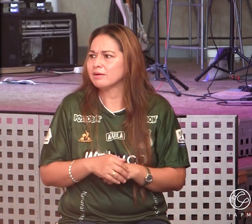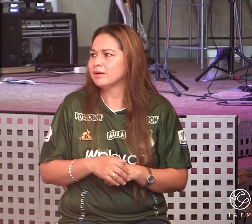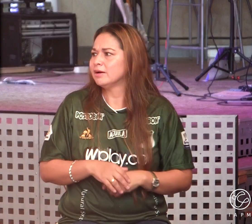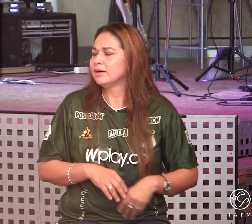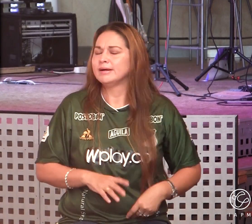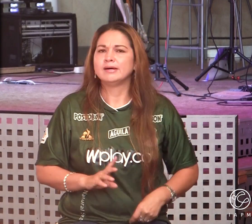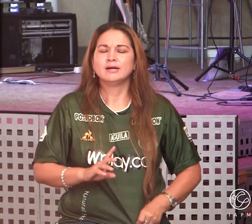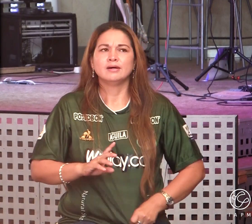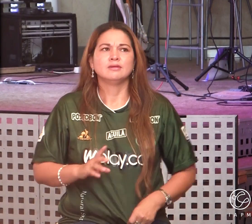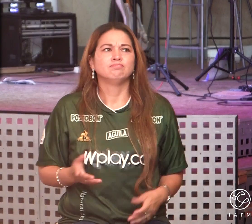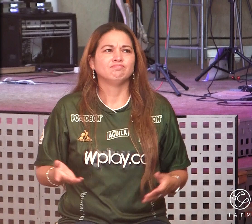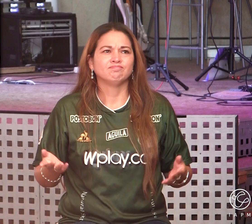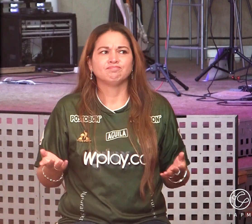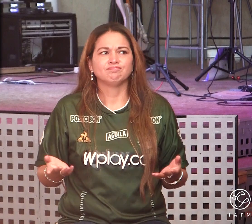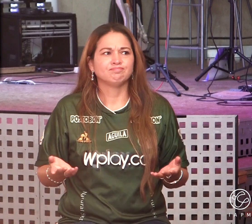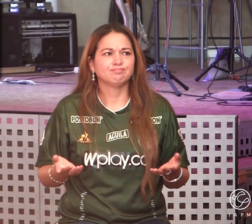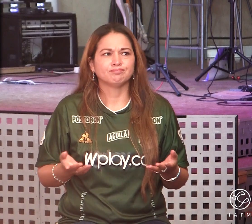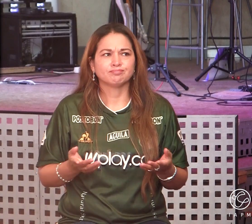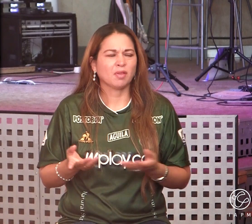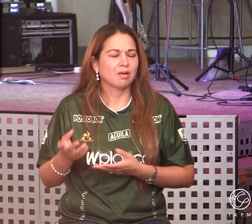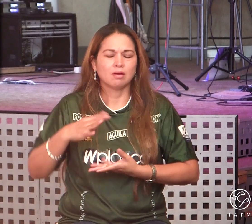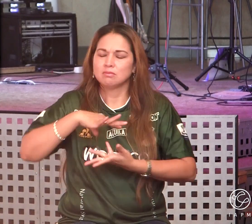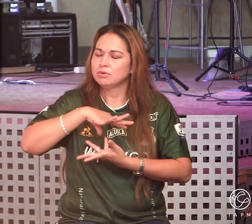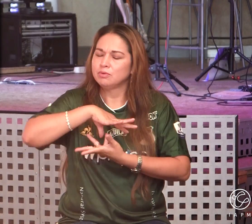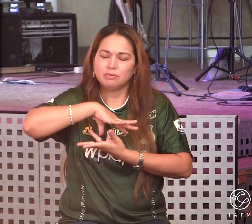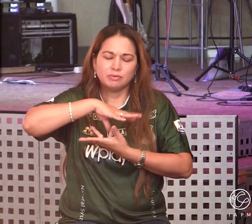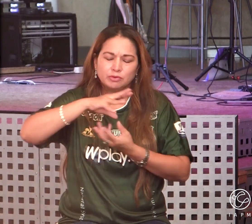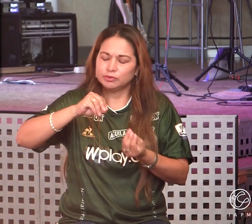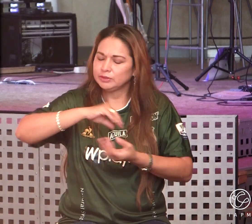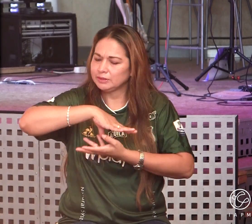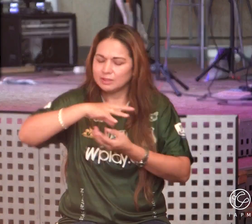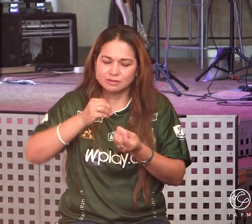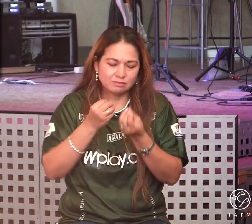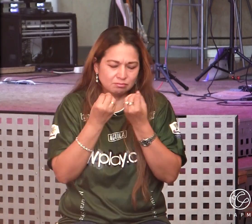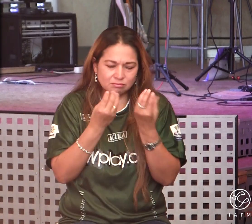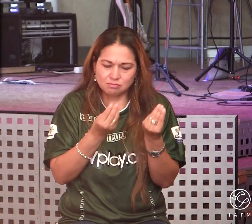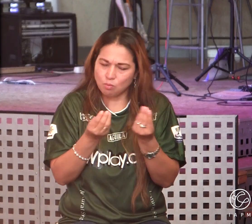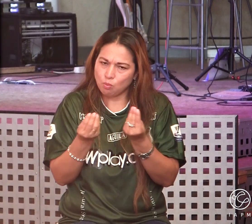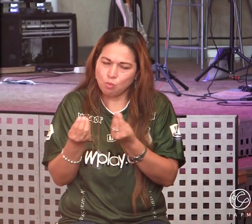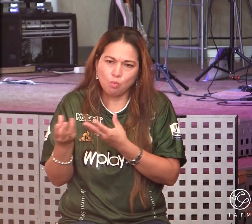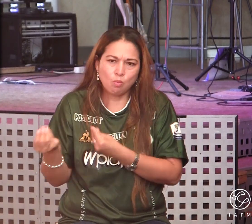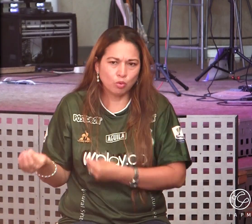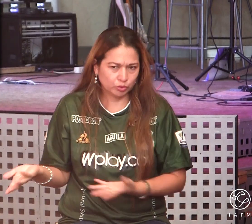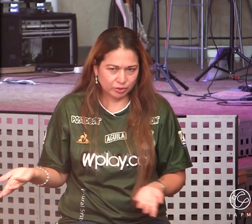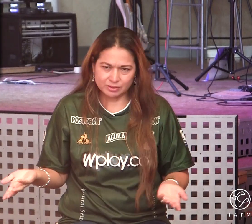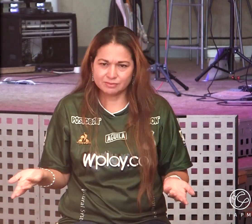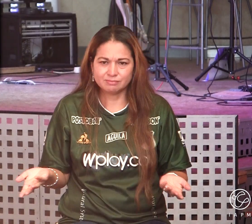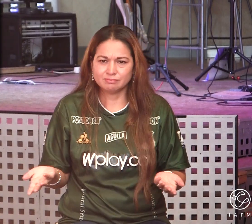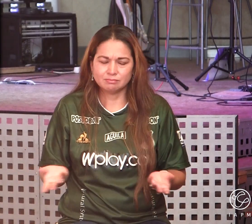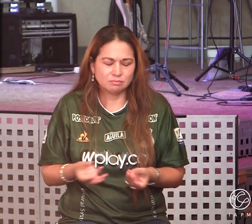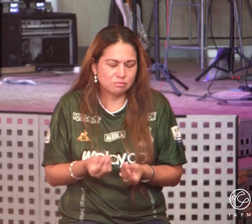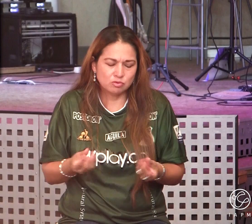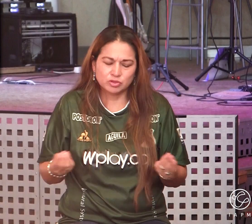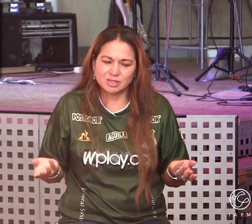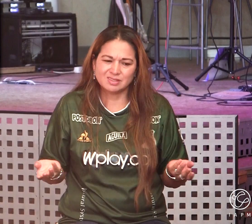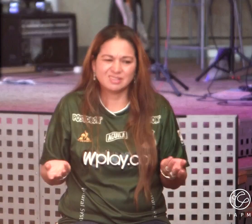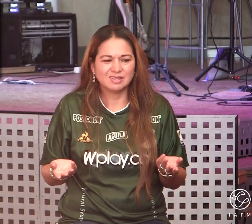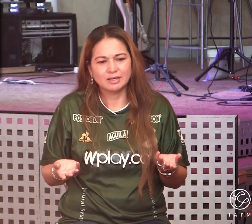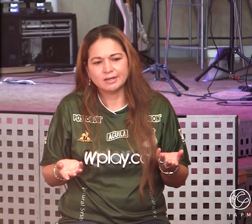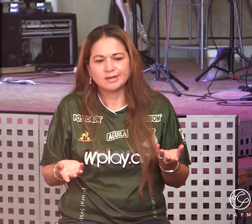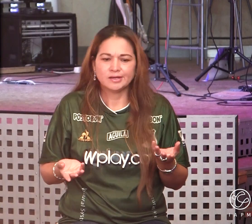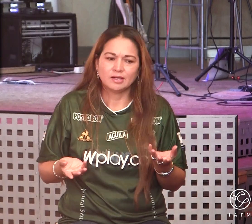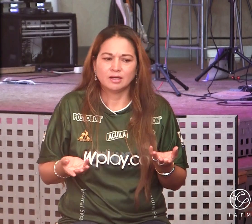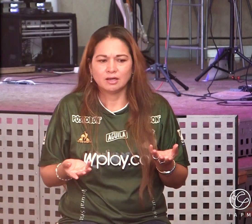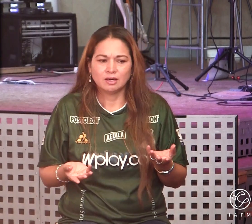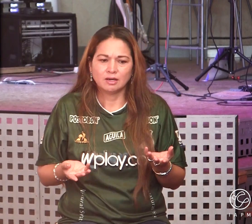Gates, la vacuna y todo lo que ustedes quieran, y no quiero discutir con nadie al respecto, ¿no? Por si acaso que nadie se vaya a ofender conmigo, que